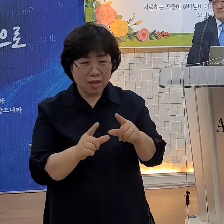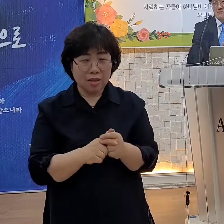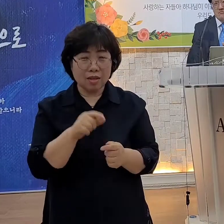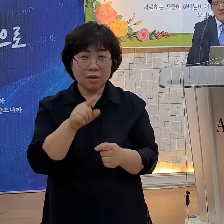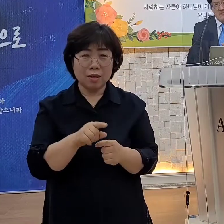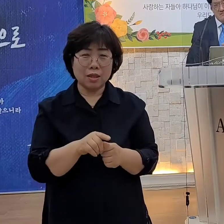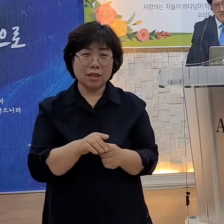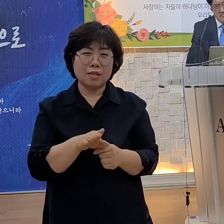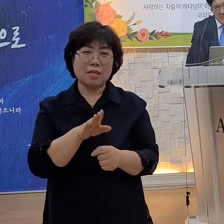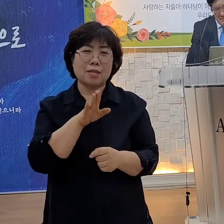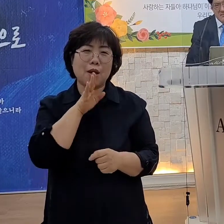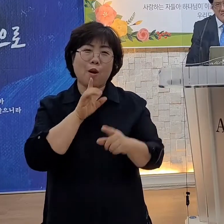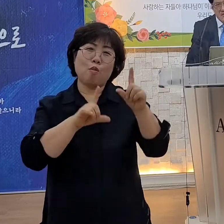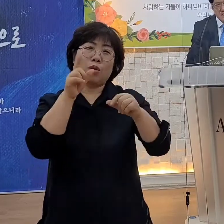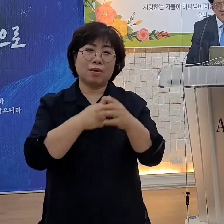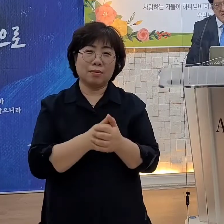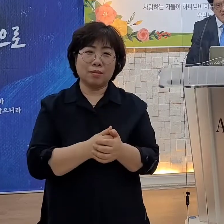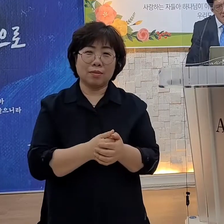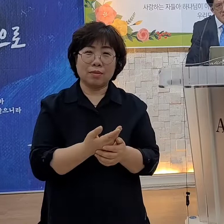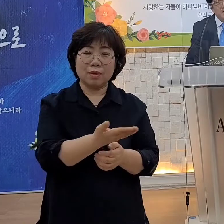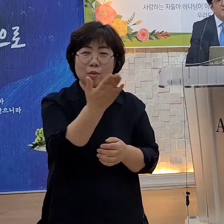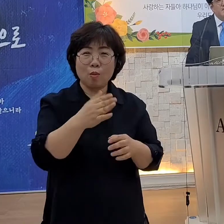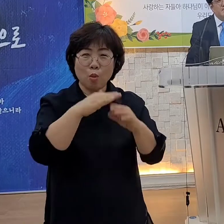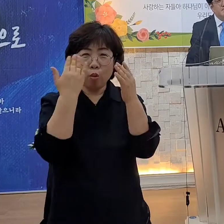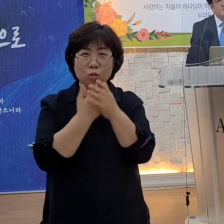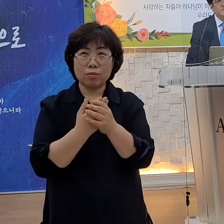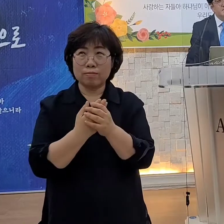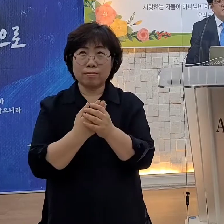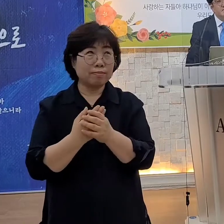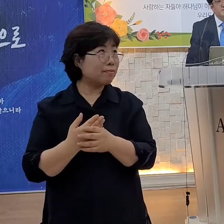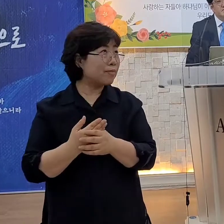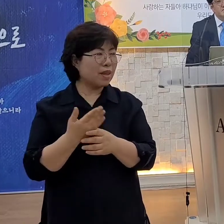것처럼 표정하고 계신 분 계시지만 사실 다 그래요.